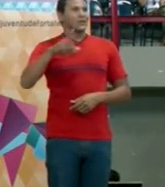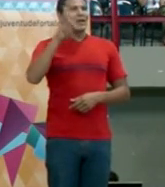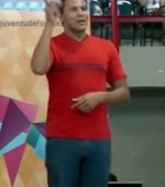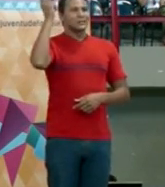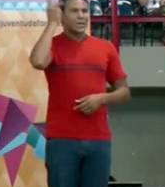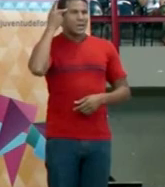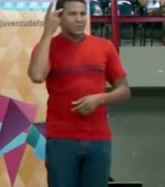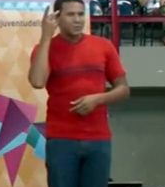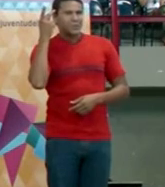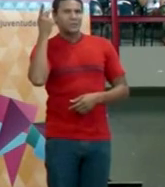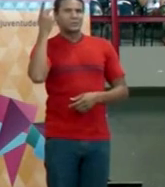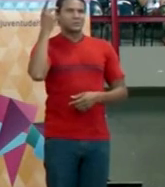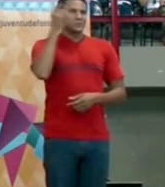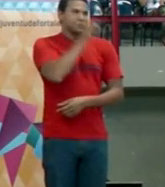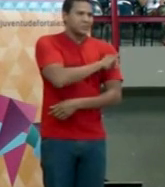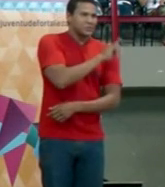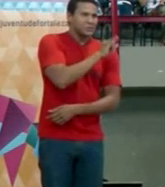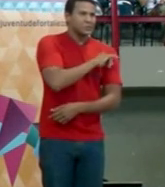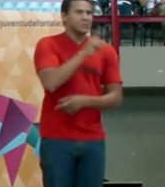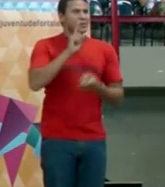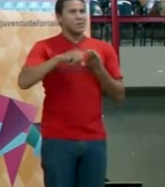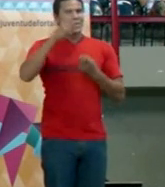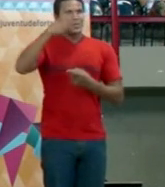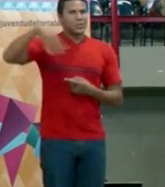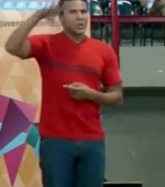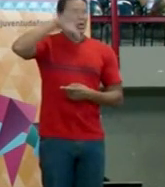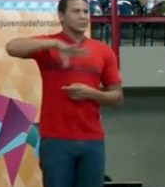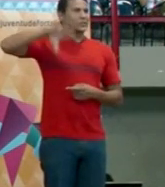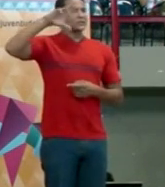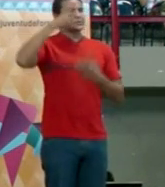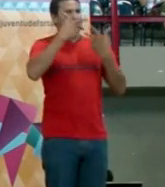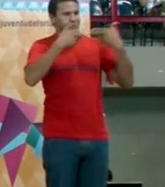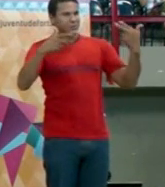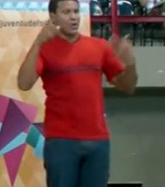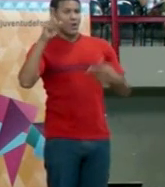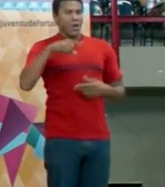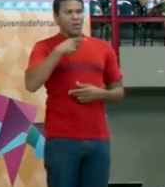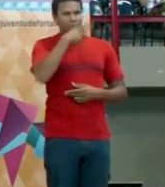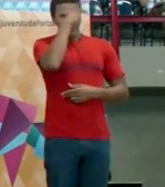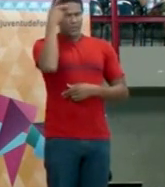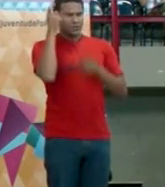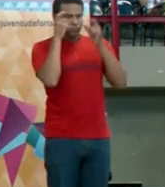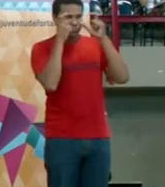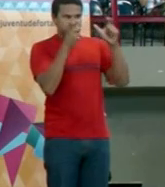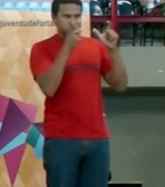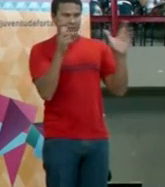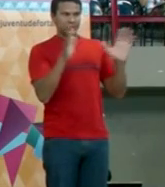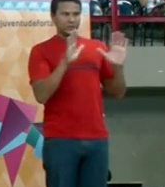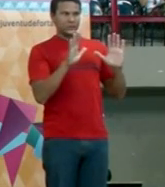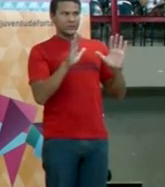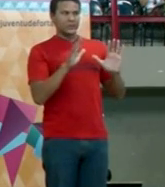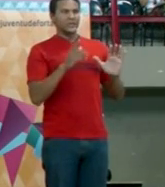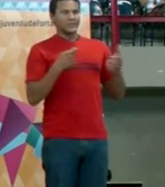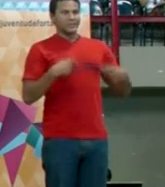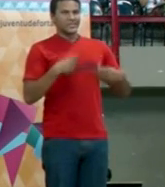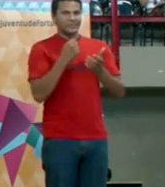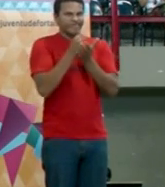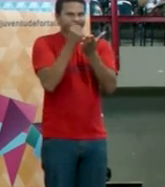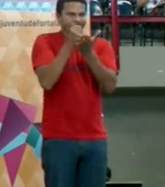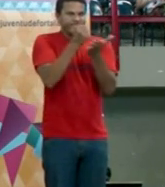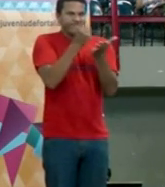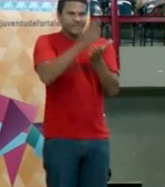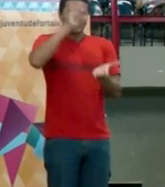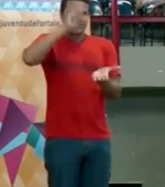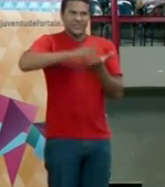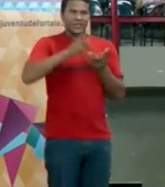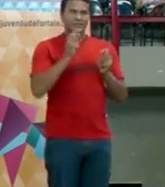região nordeste, fez com que fosse despertado e as pessoas entendessem que é necessário colaborar.